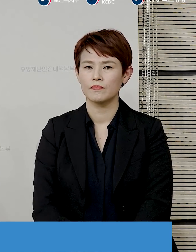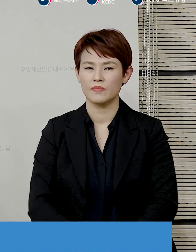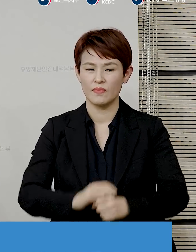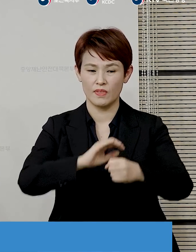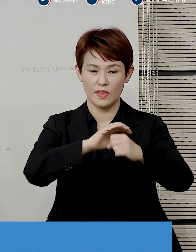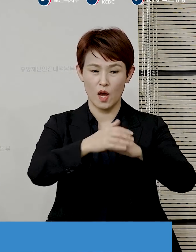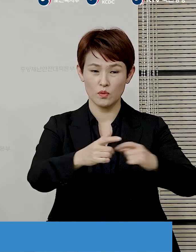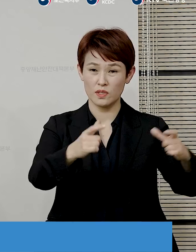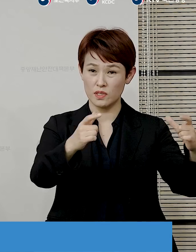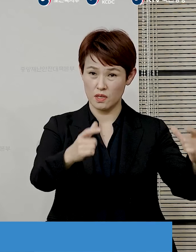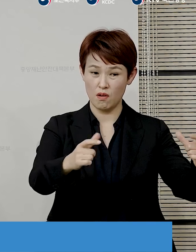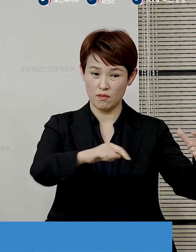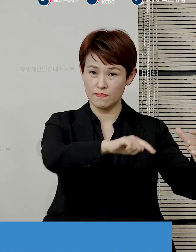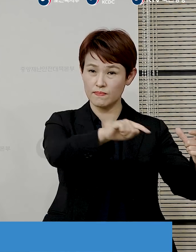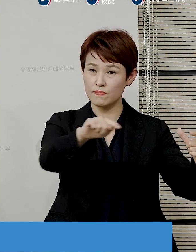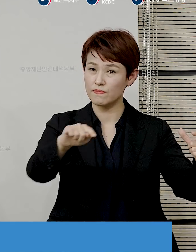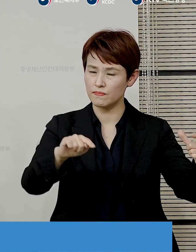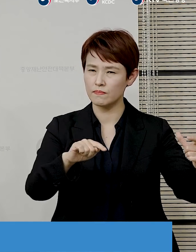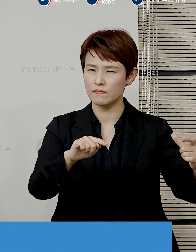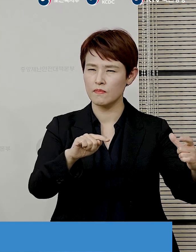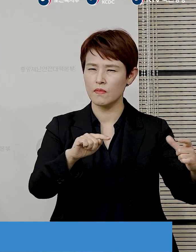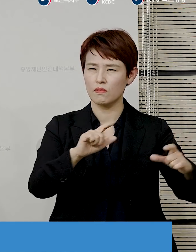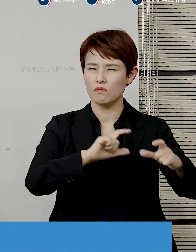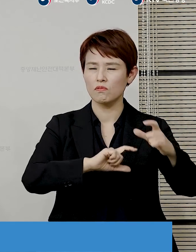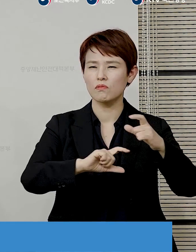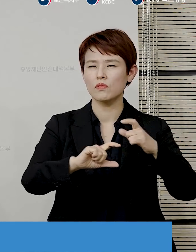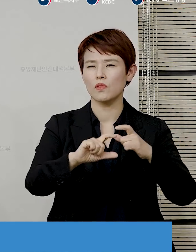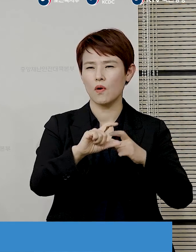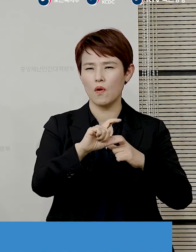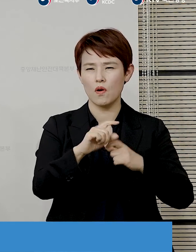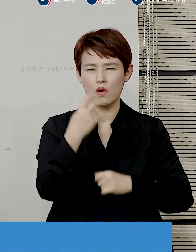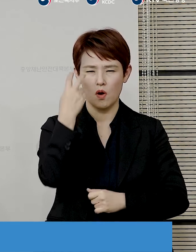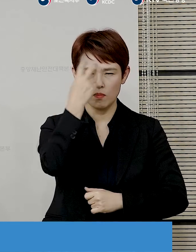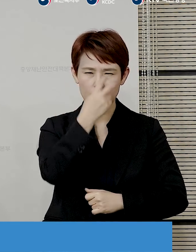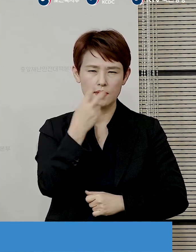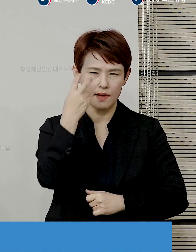대구 지역에 대해서는 보다 좀 폭넓게